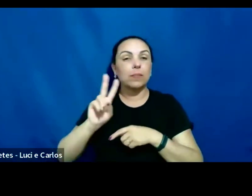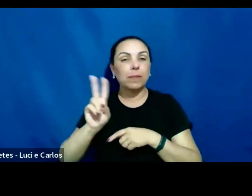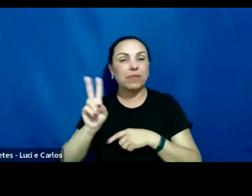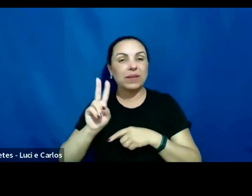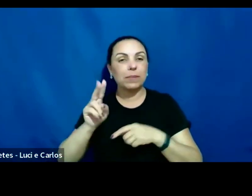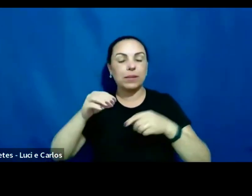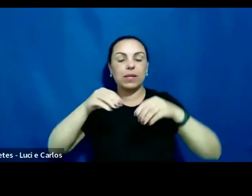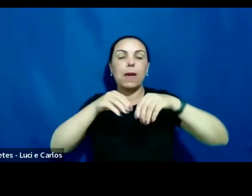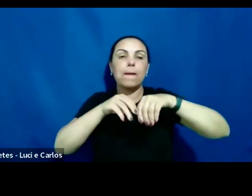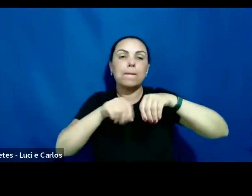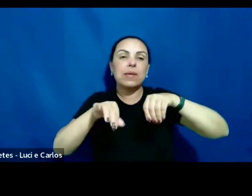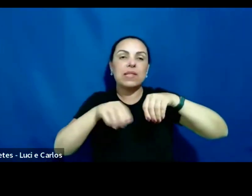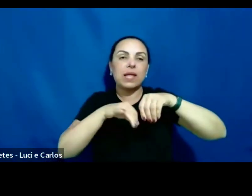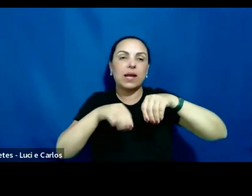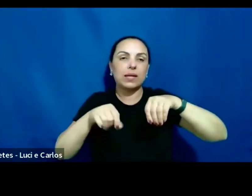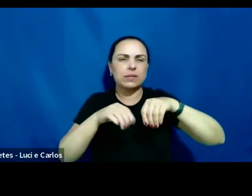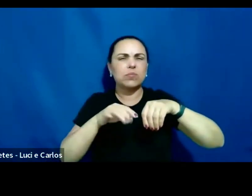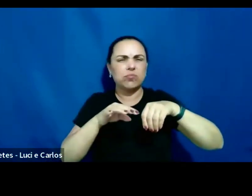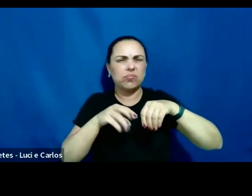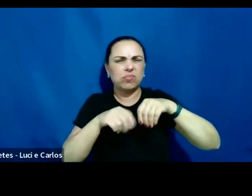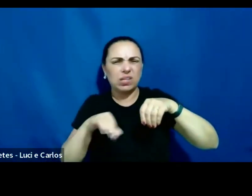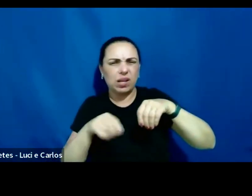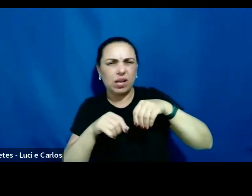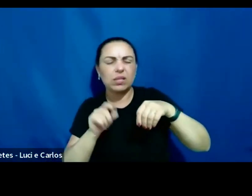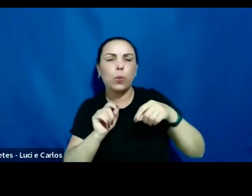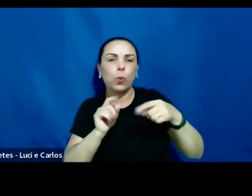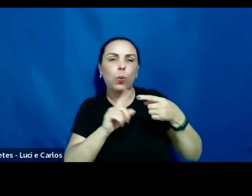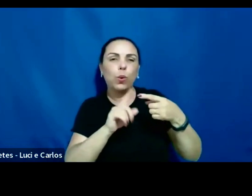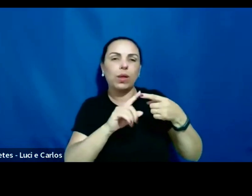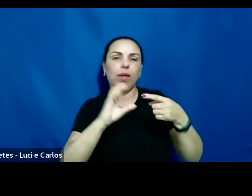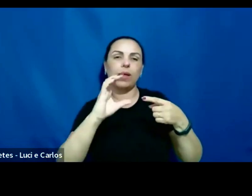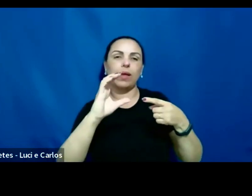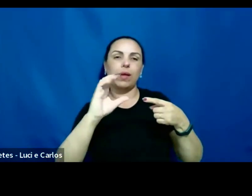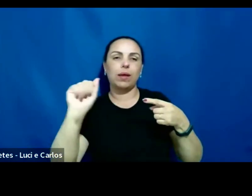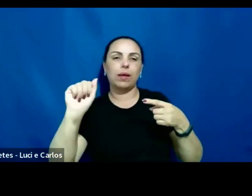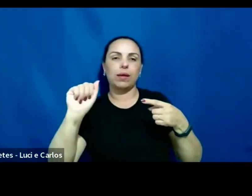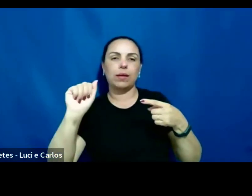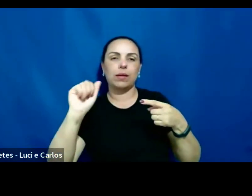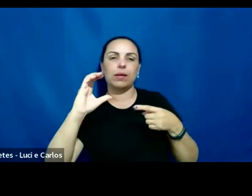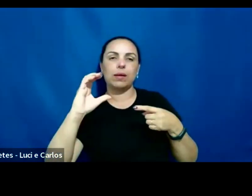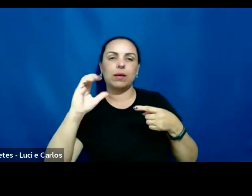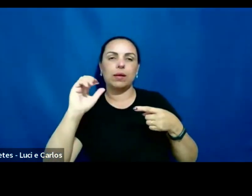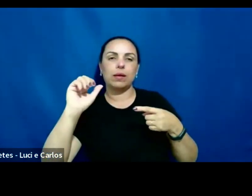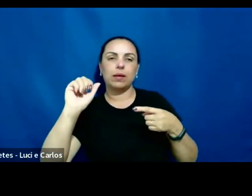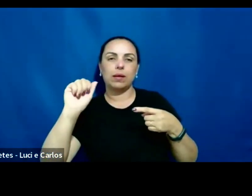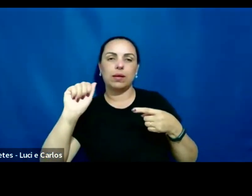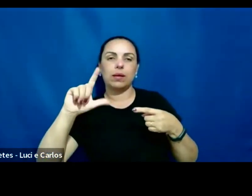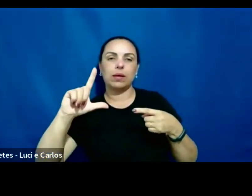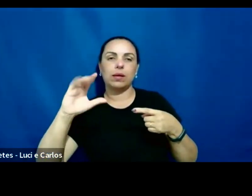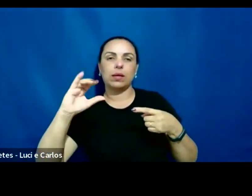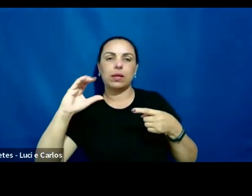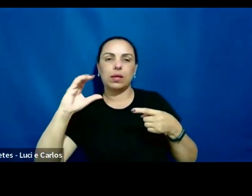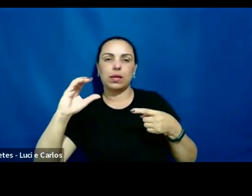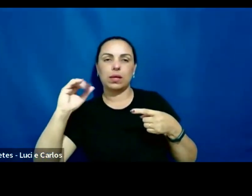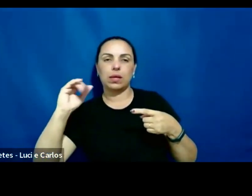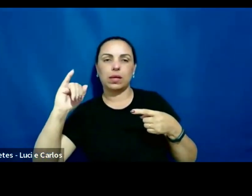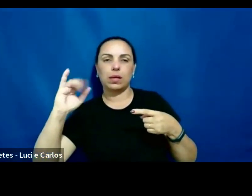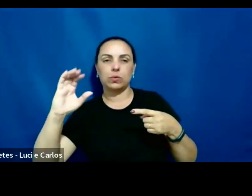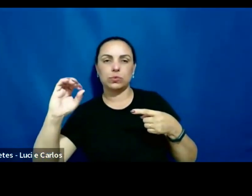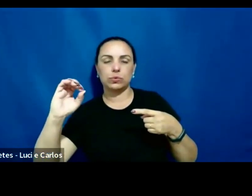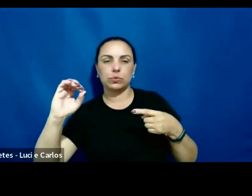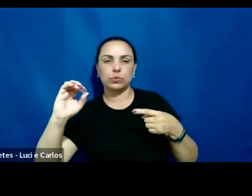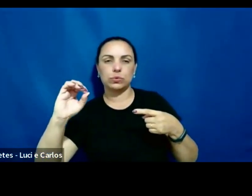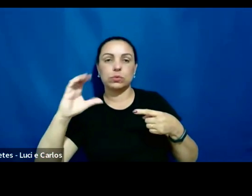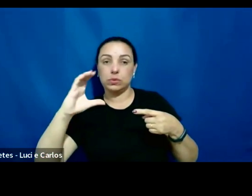mais o magnetizador. Você tem duas coisas que te ajudam tanto na sua saúde e você às vezes não dá nem